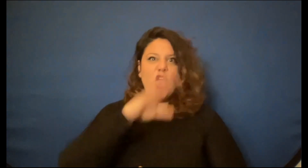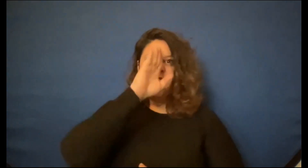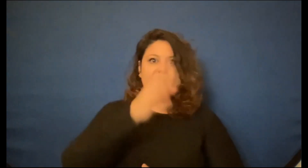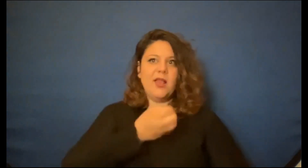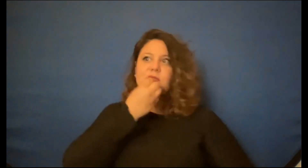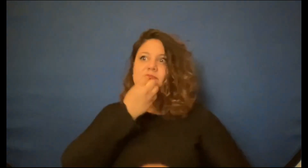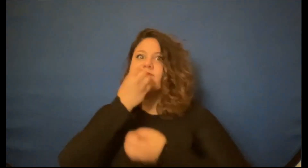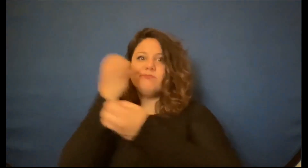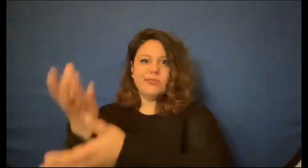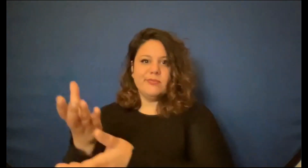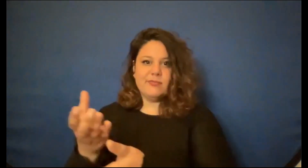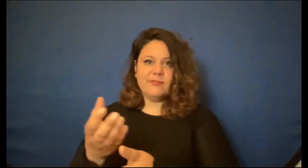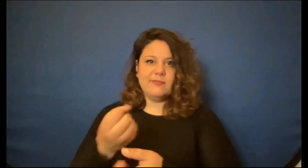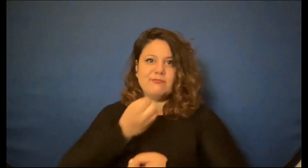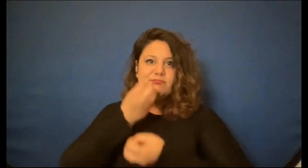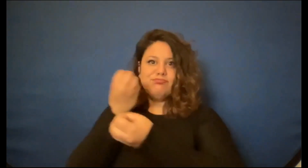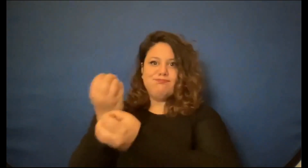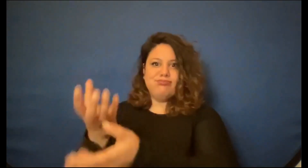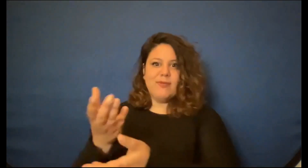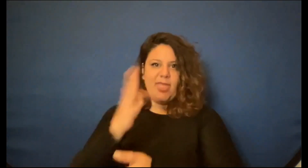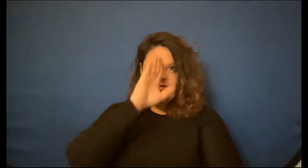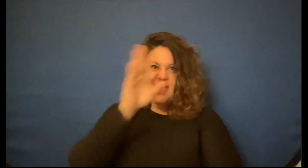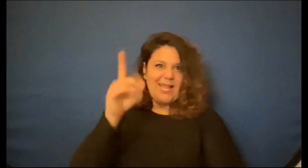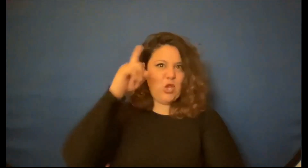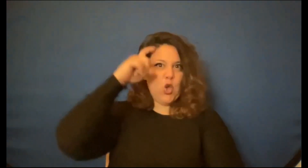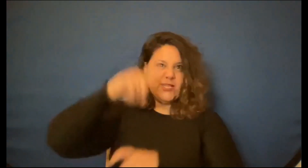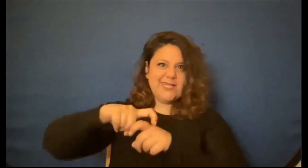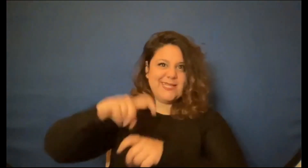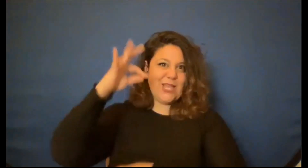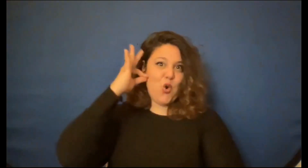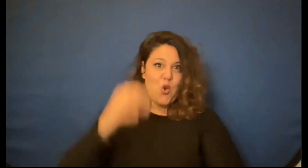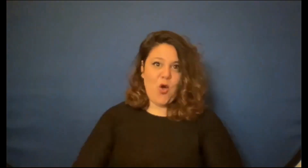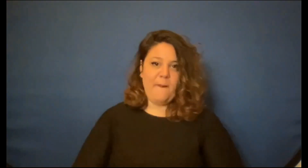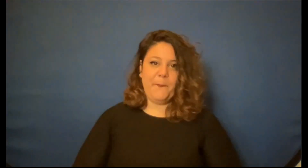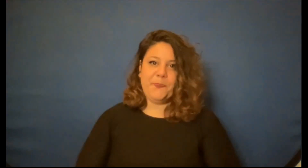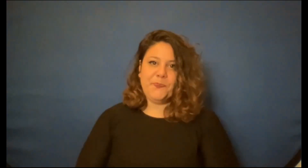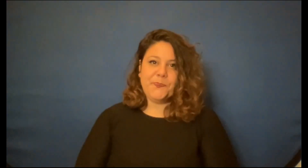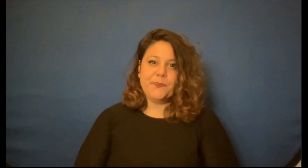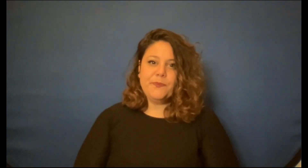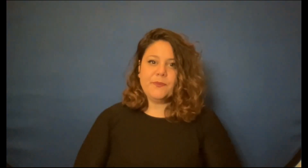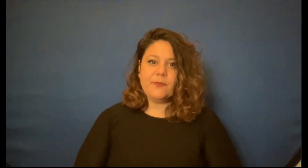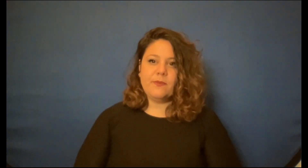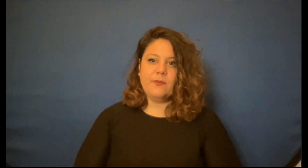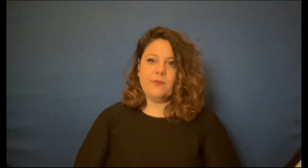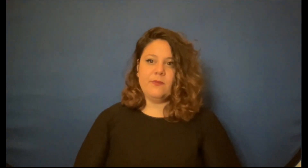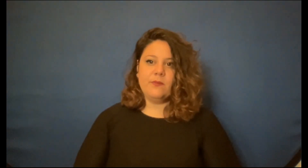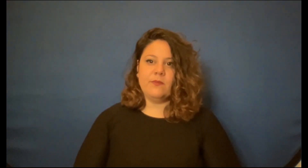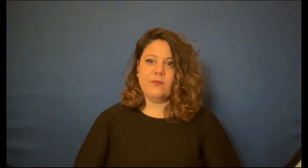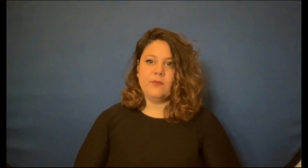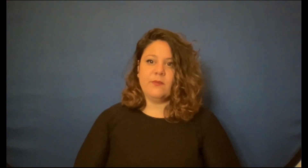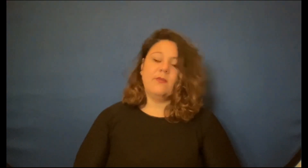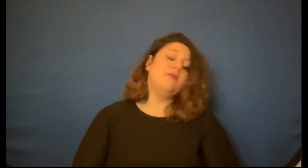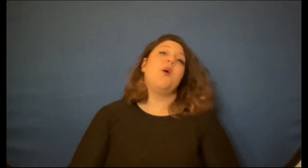lo suelto directamente a mi psicóloga porque hay veces que no puedo eh, soltarlo